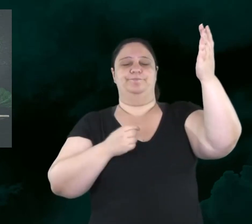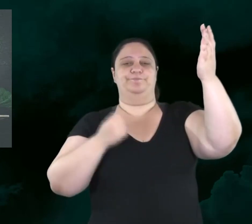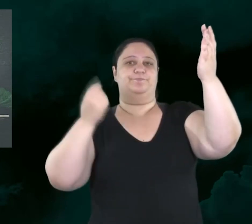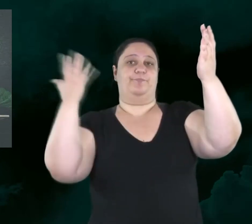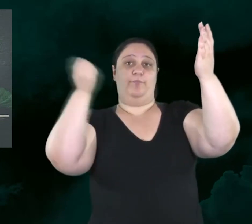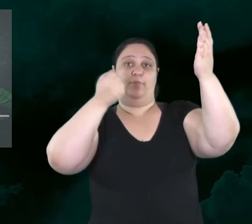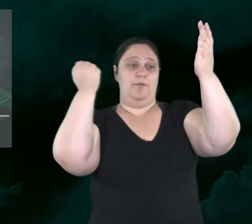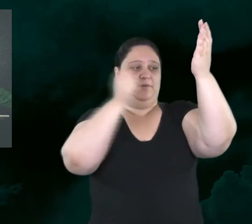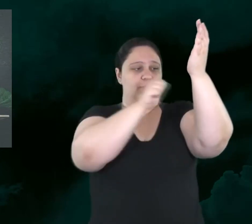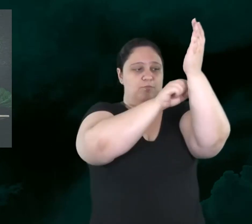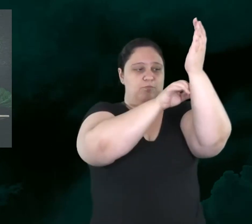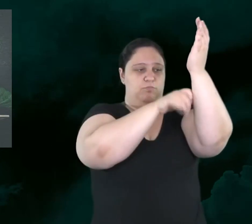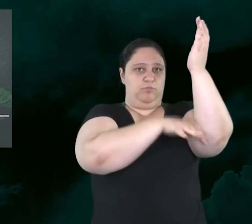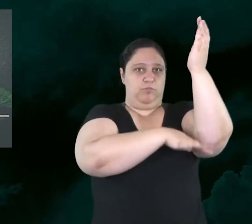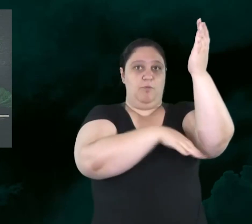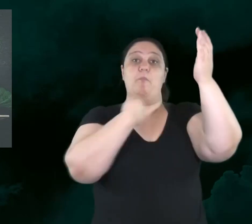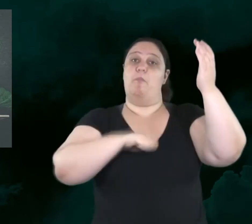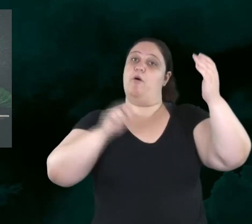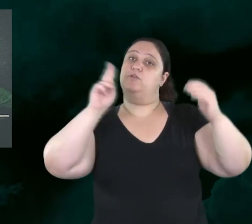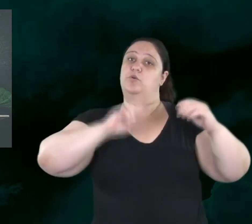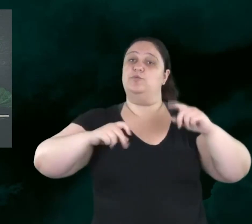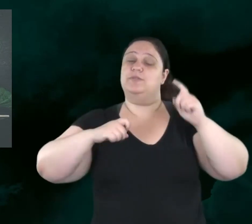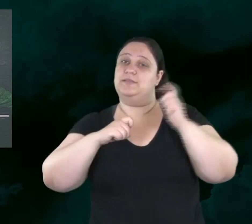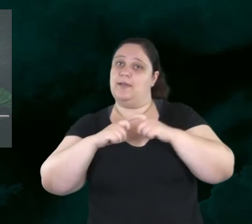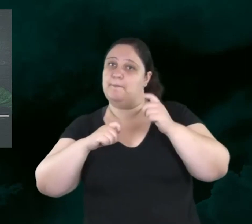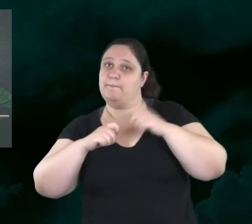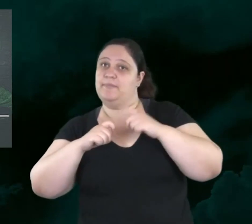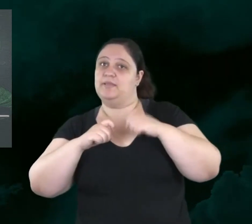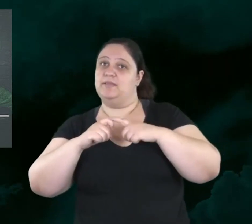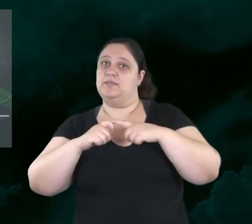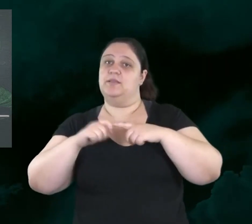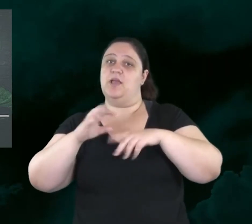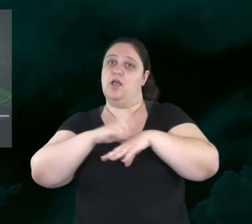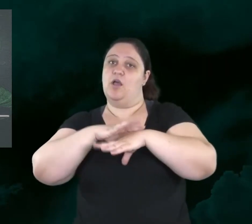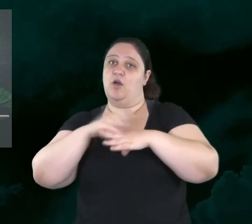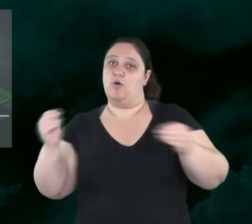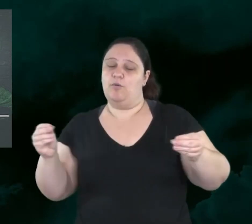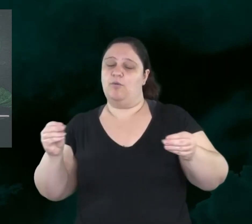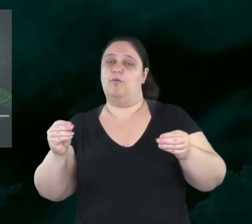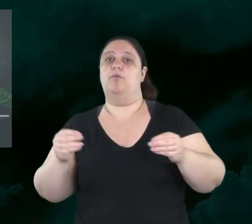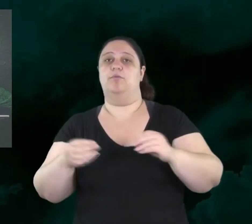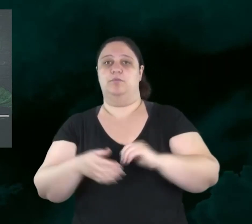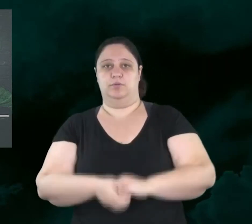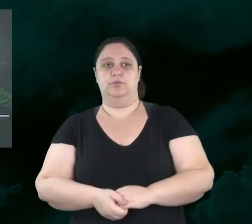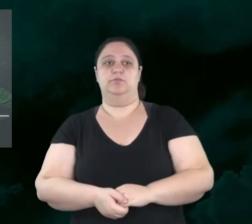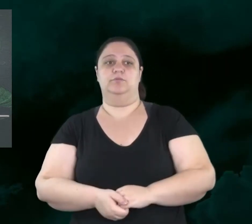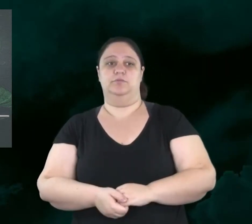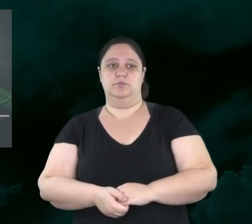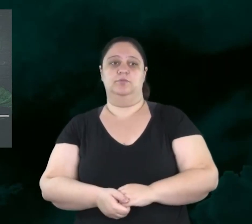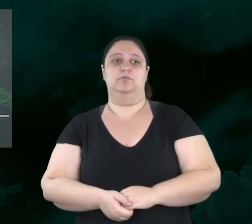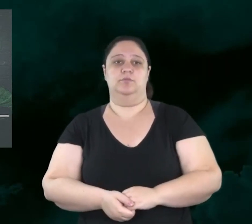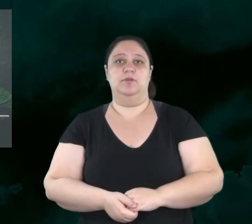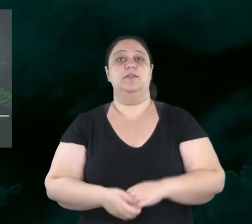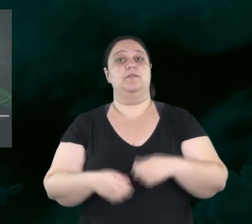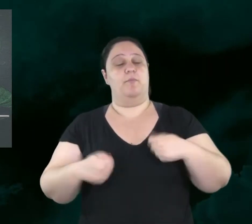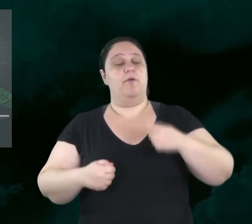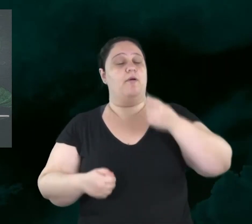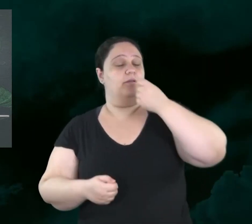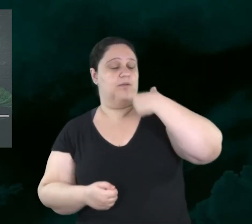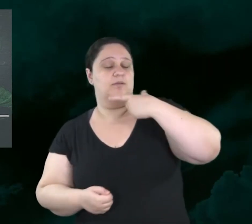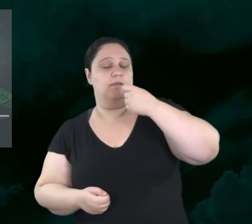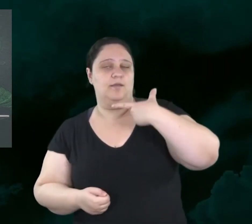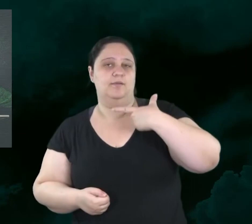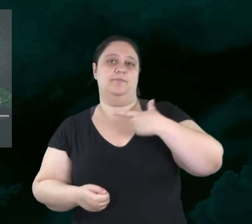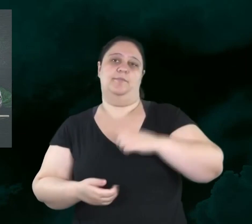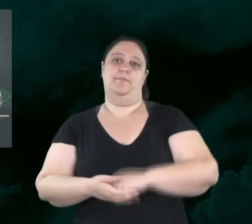antisséptico, anti-inflamatório e ajuda na cura de doenças como a ascite, que é acúmulo de fluidos na cavidade de